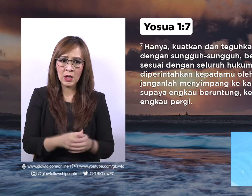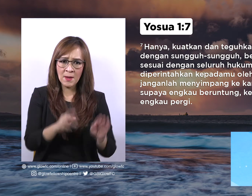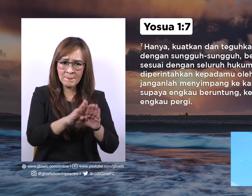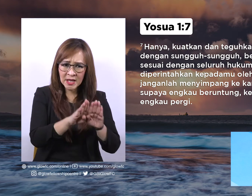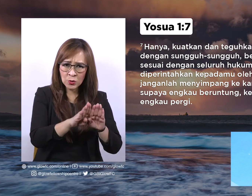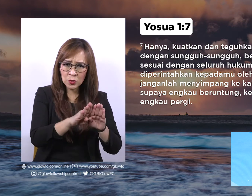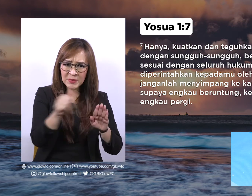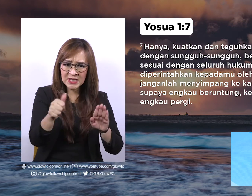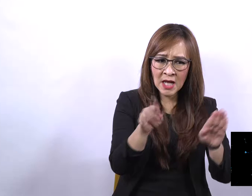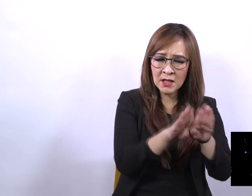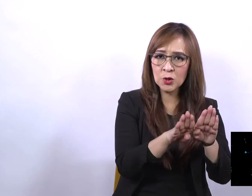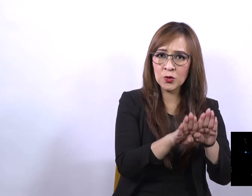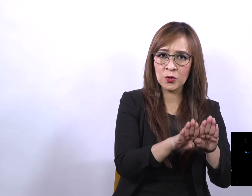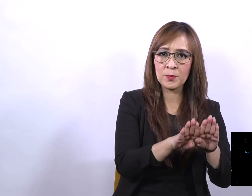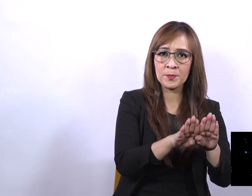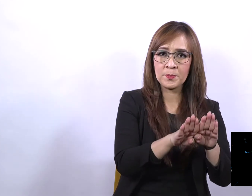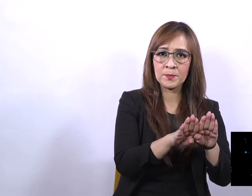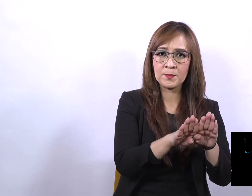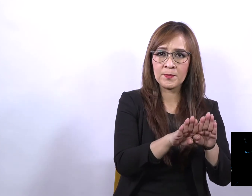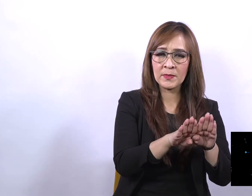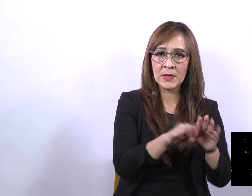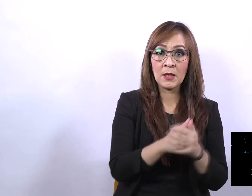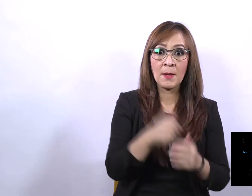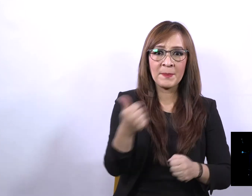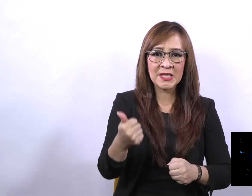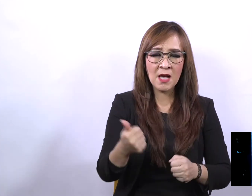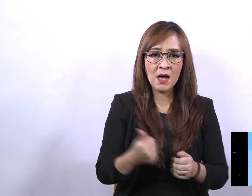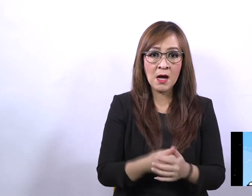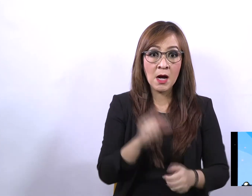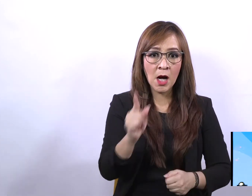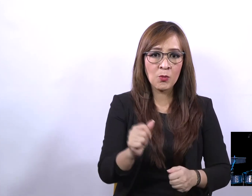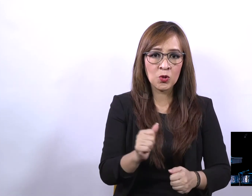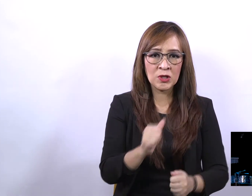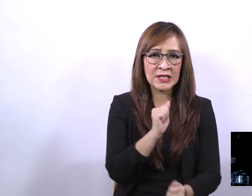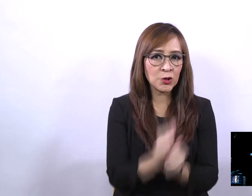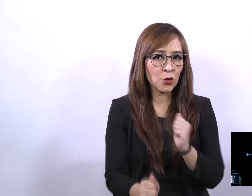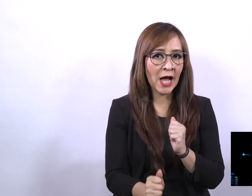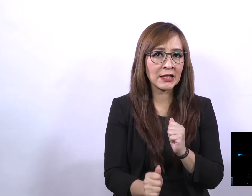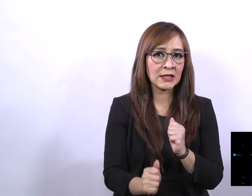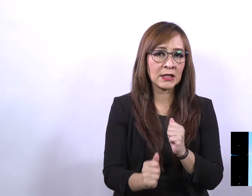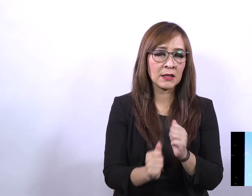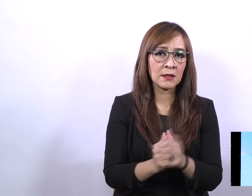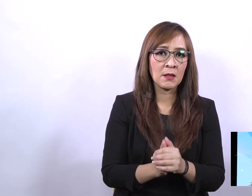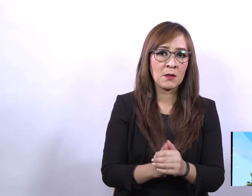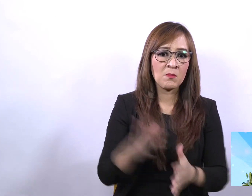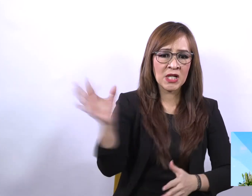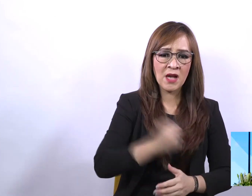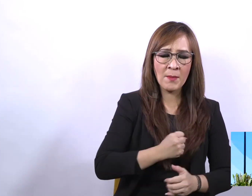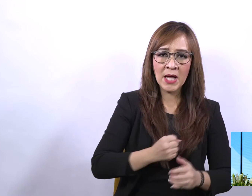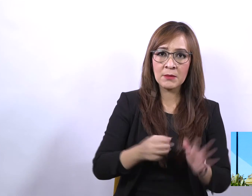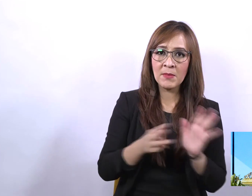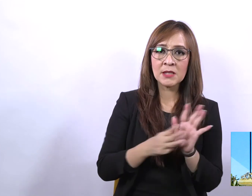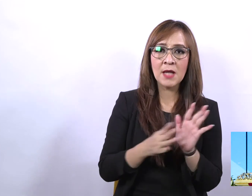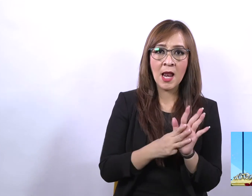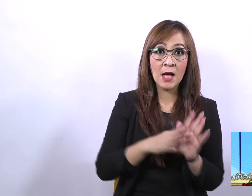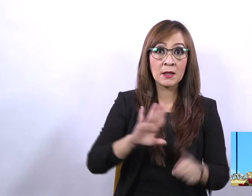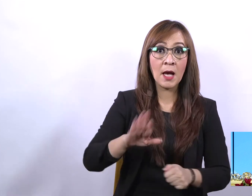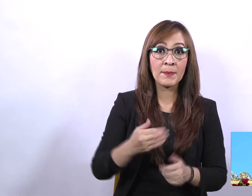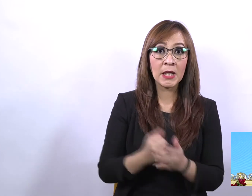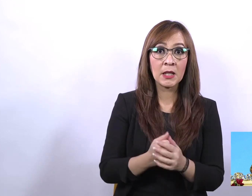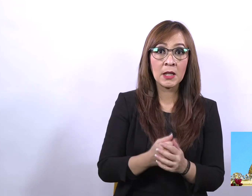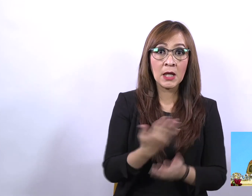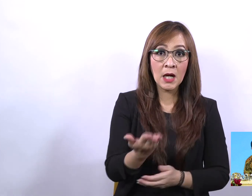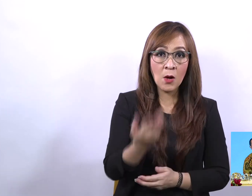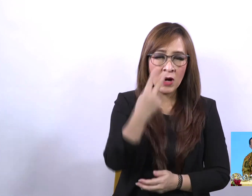pintu tertutup boleh saja kamu ditekan boleh saja kamu dicurangi boleh saja kamu menghadapi badai tetapi kamu akan melihat